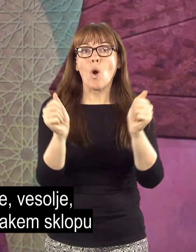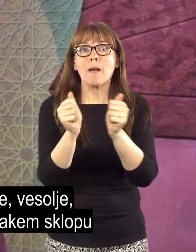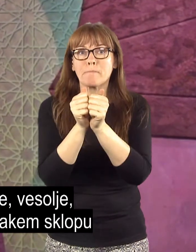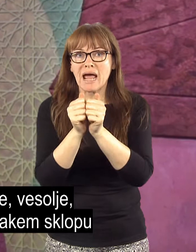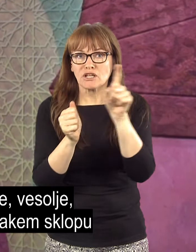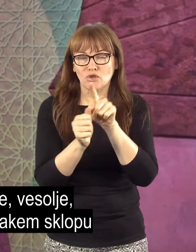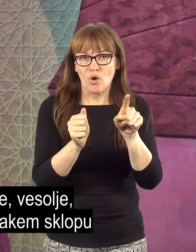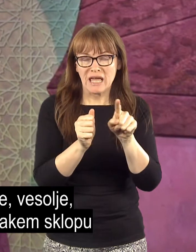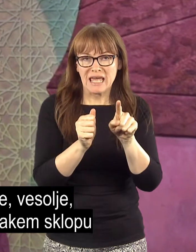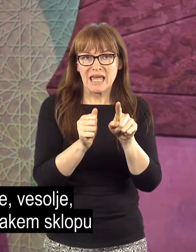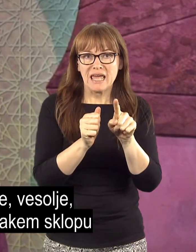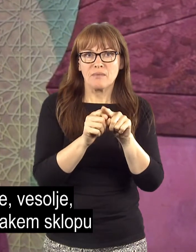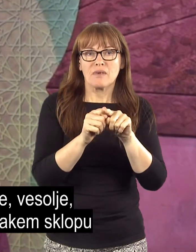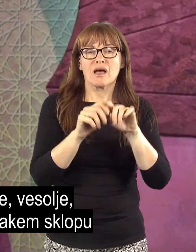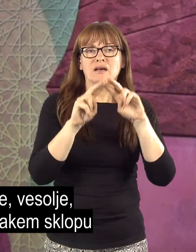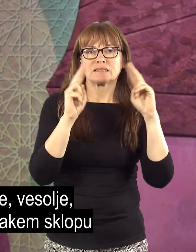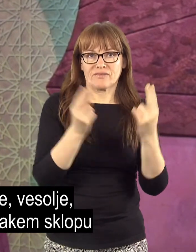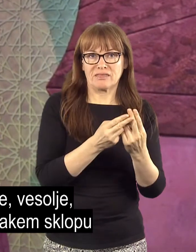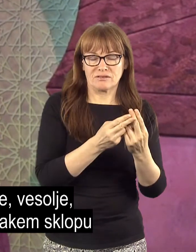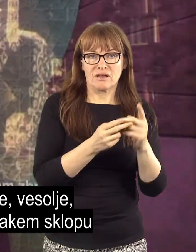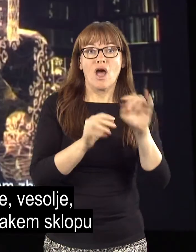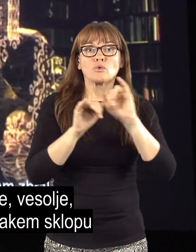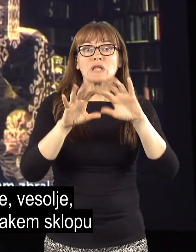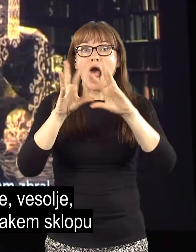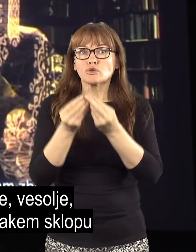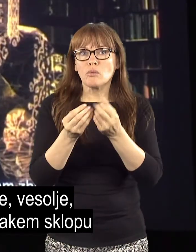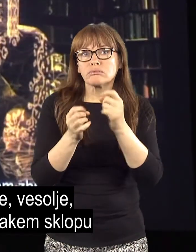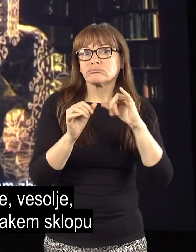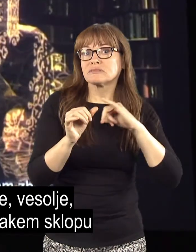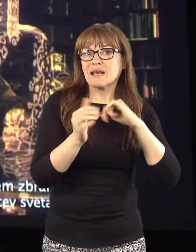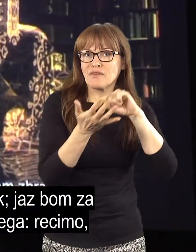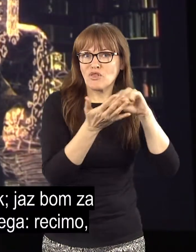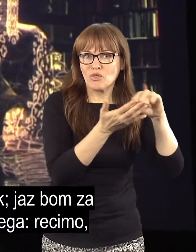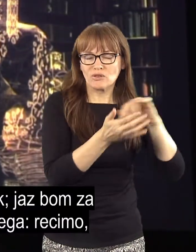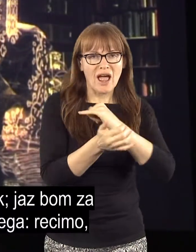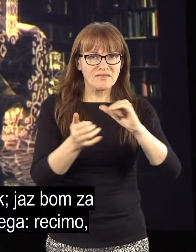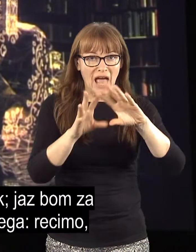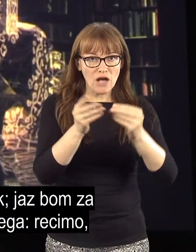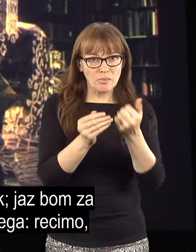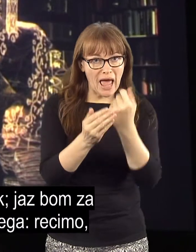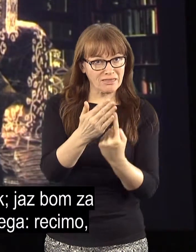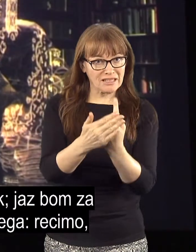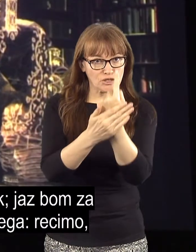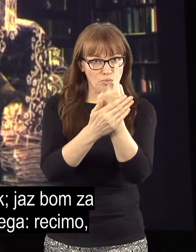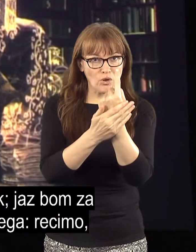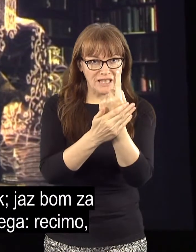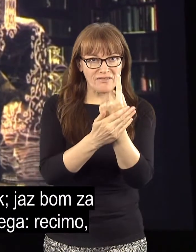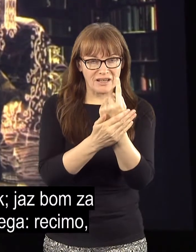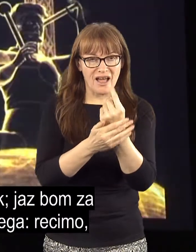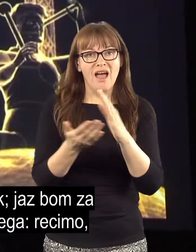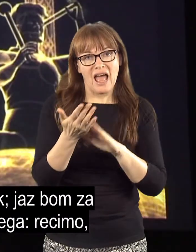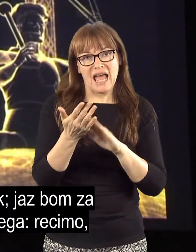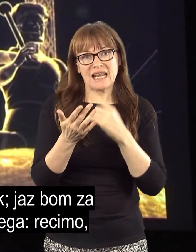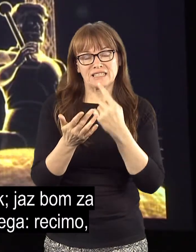vesolje, mesto in pa tudi svet. Na vsakem sklopu je nekaj zelo zanimivih točk, jaz bom pri vsak muzej izpostavila